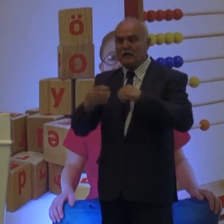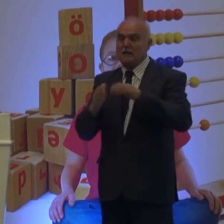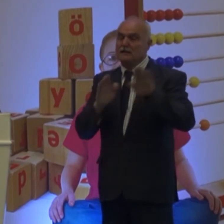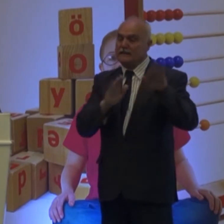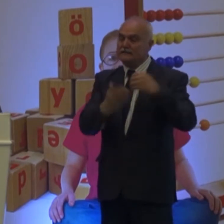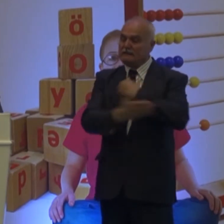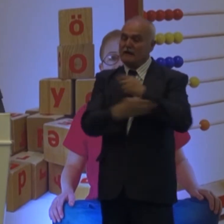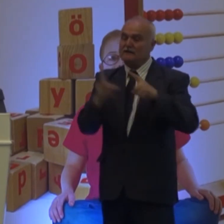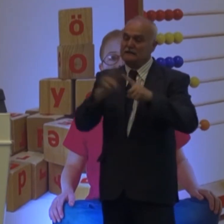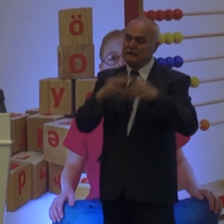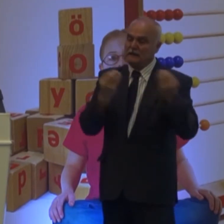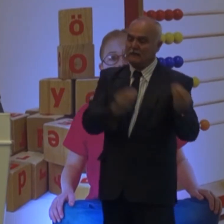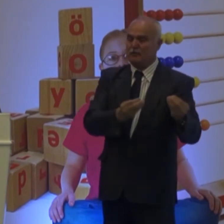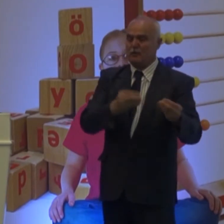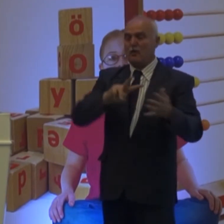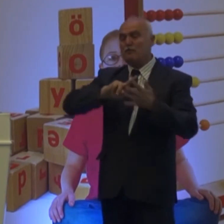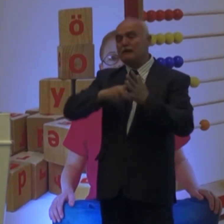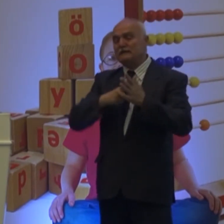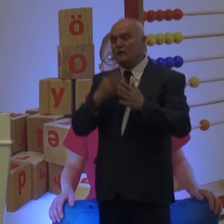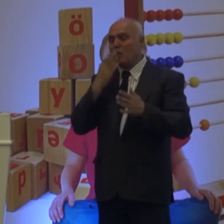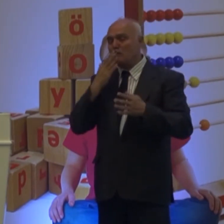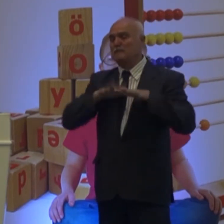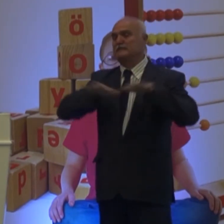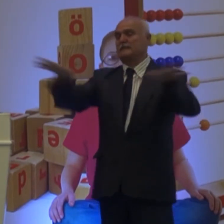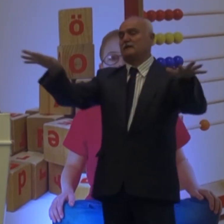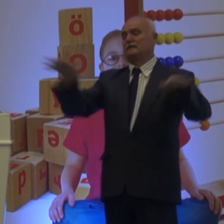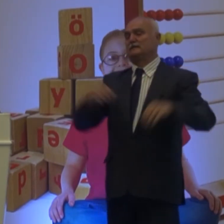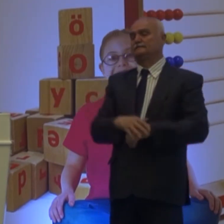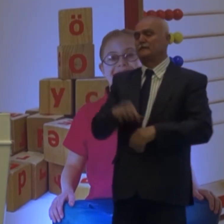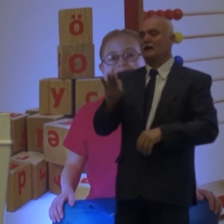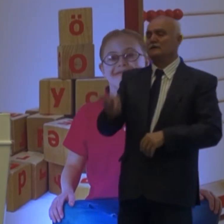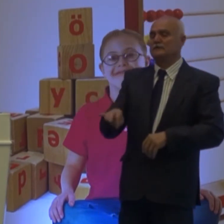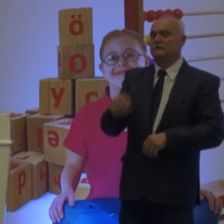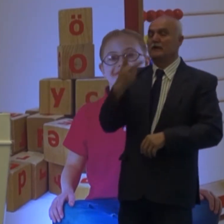yaptık. Materyalleri okullarımıza dağıttık. Şimdi